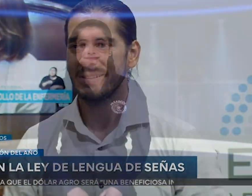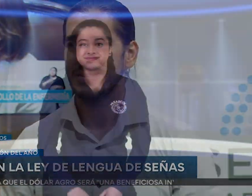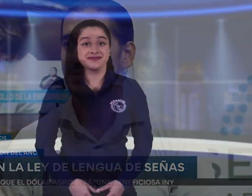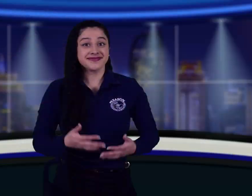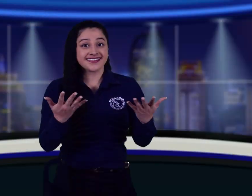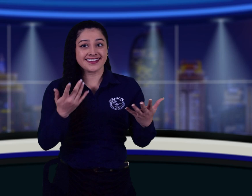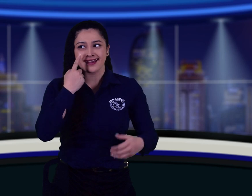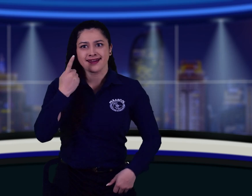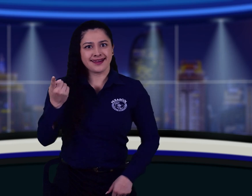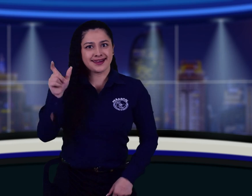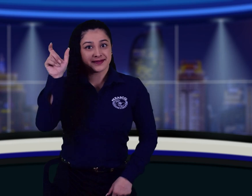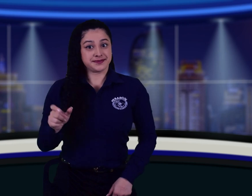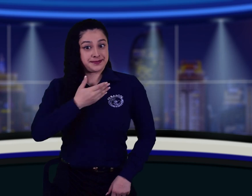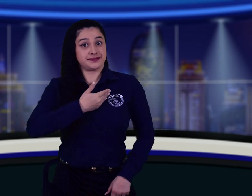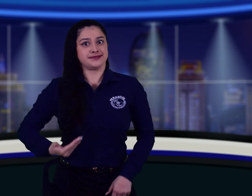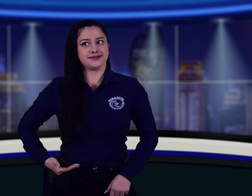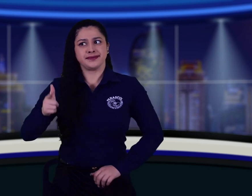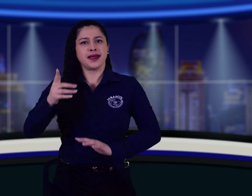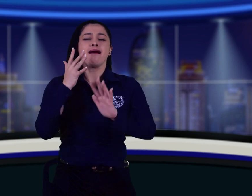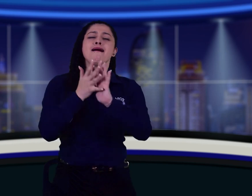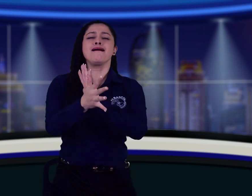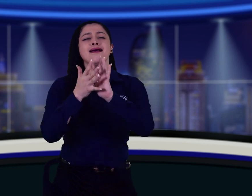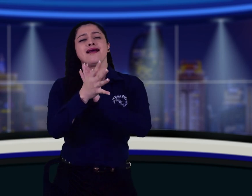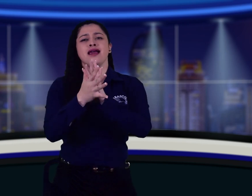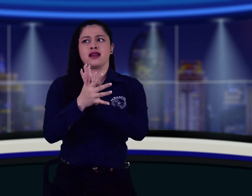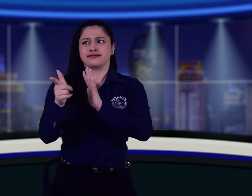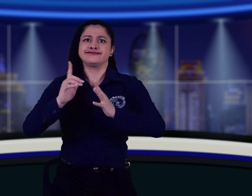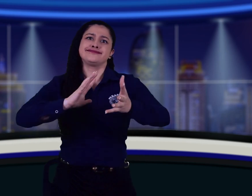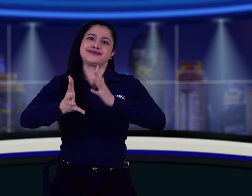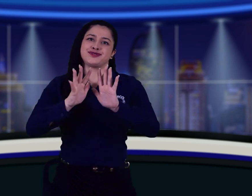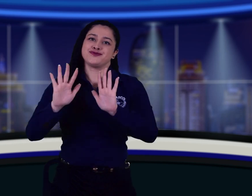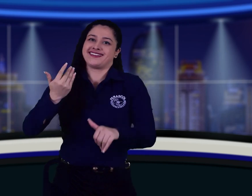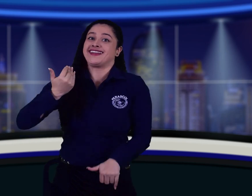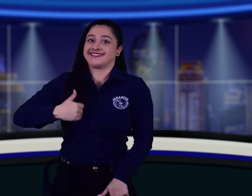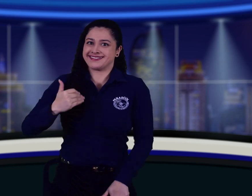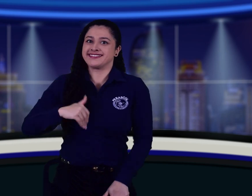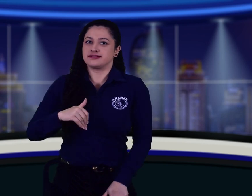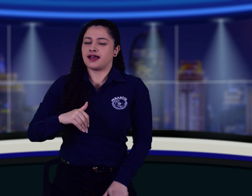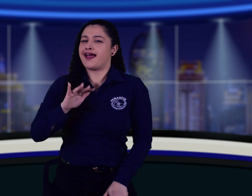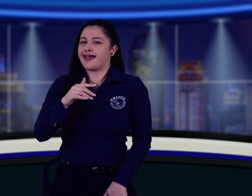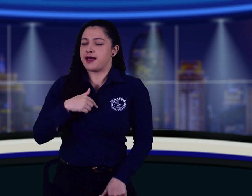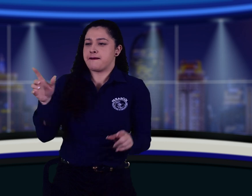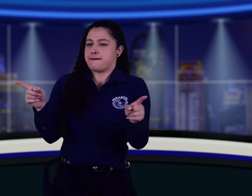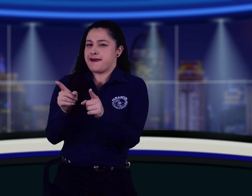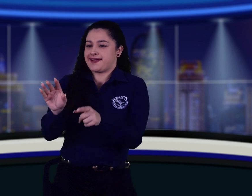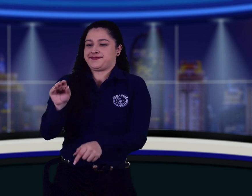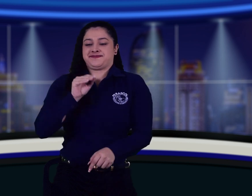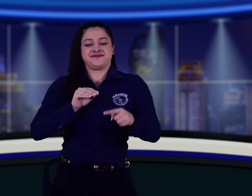cumplir estas declaraciones del presidente obviamente están en lengua de señas Argentina voy a pasar a lengua de señas